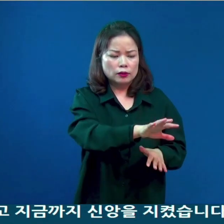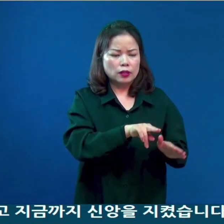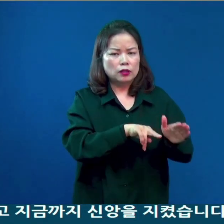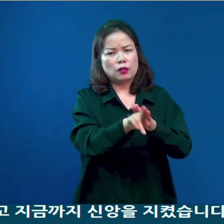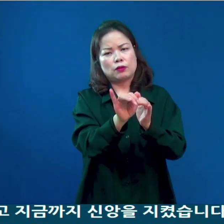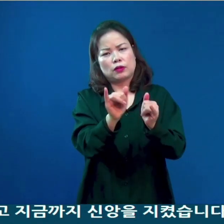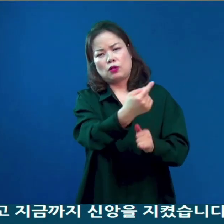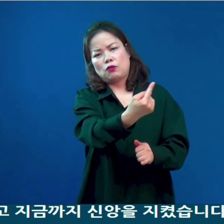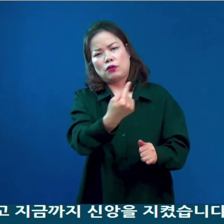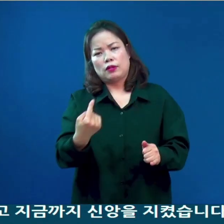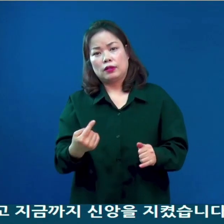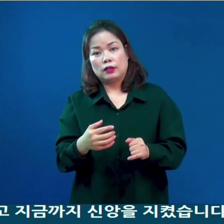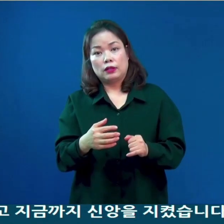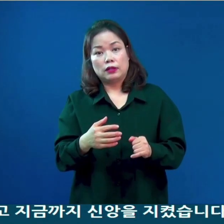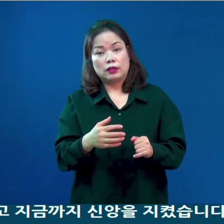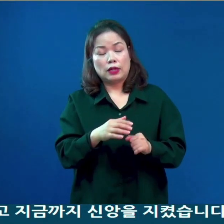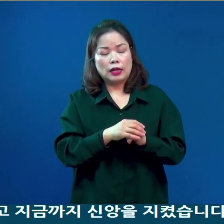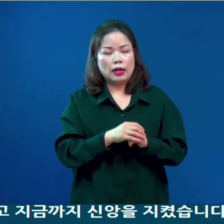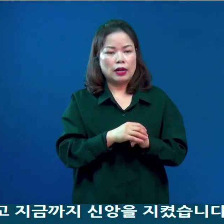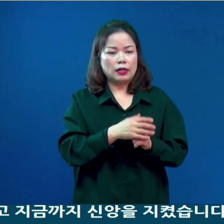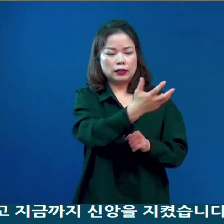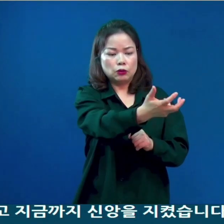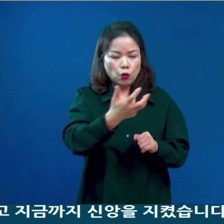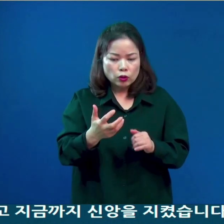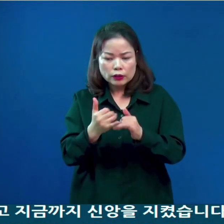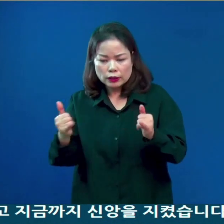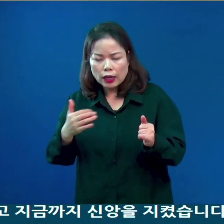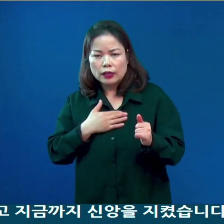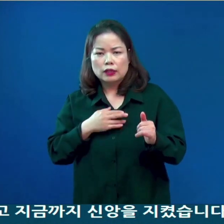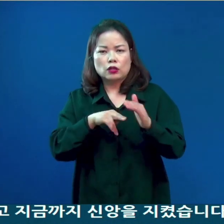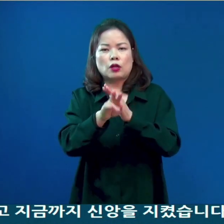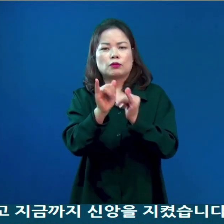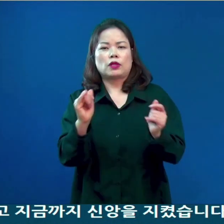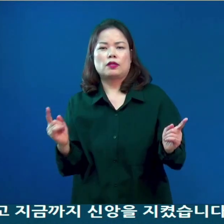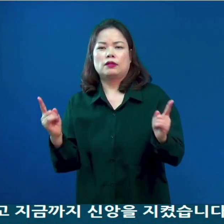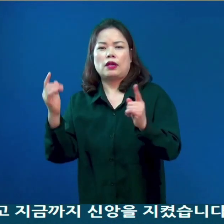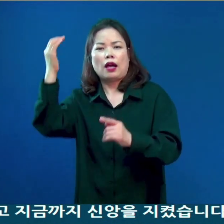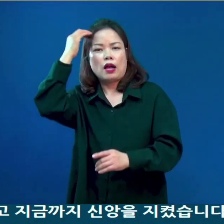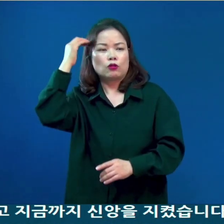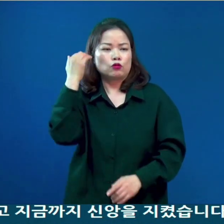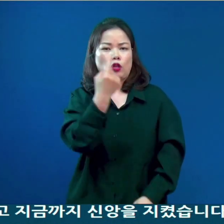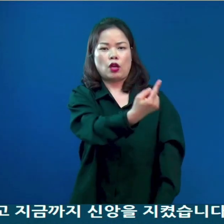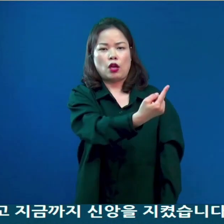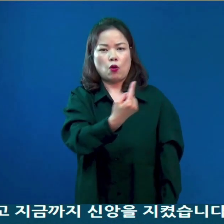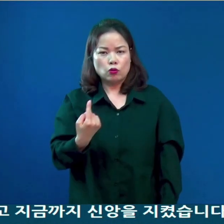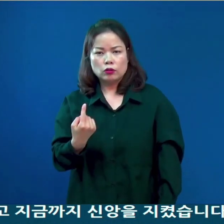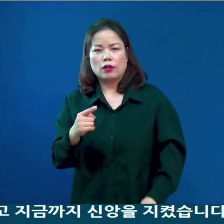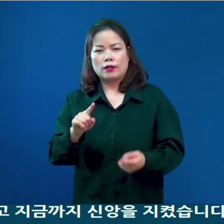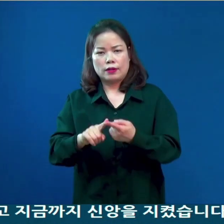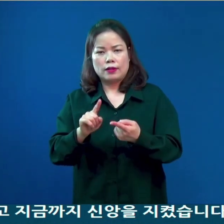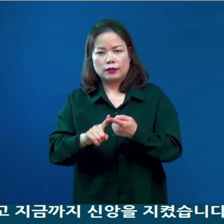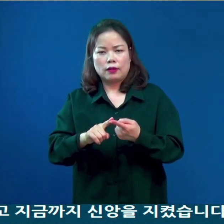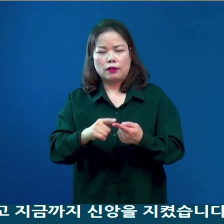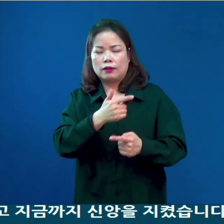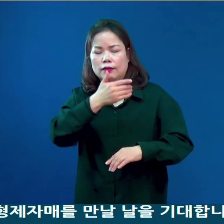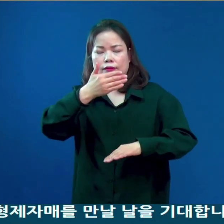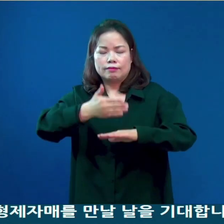왔는데 자매 역시 고향을 등지고 대한민국으로 들어왔다는 소식에 얼마나 감사했는지